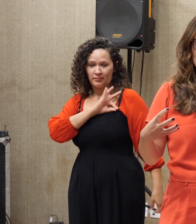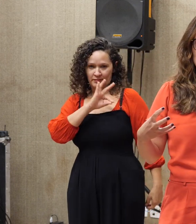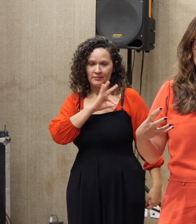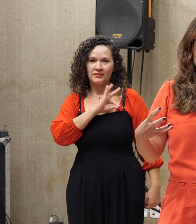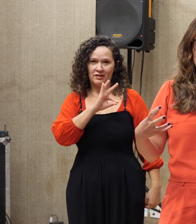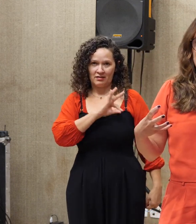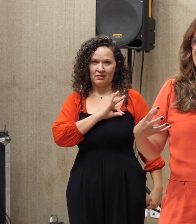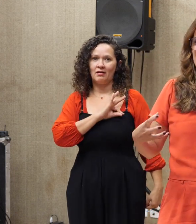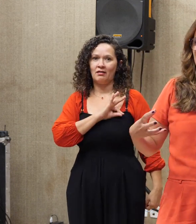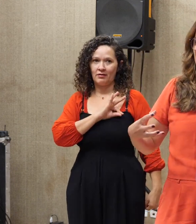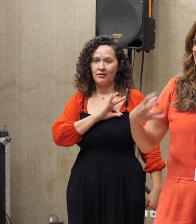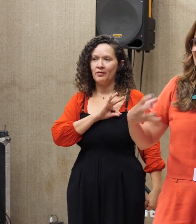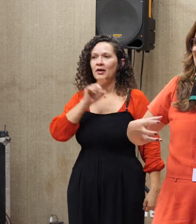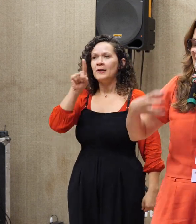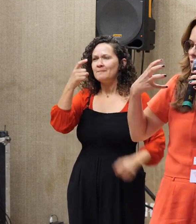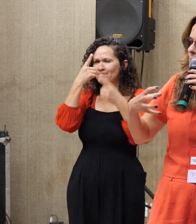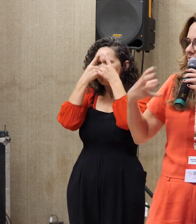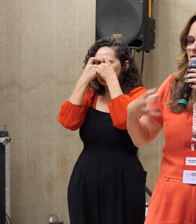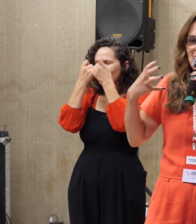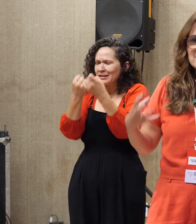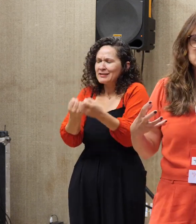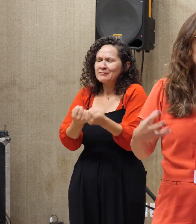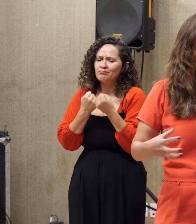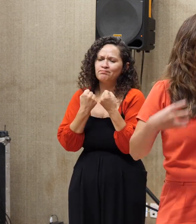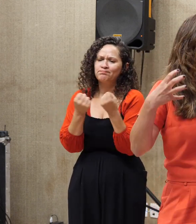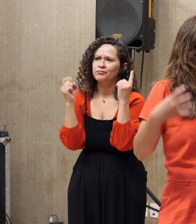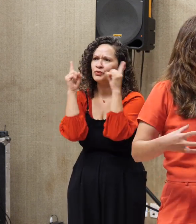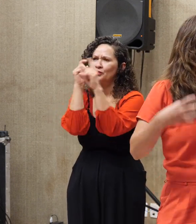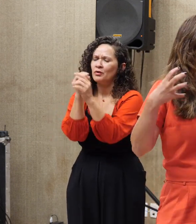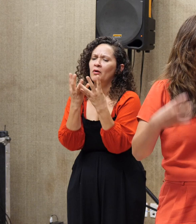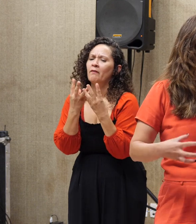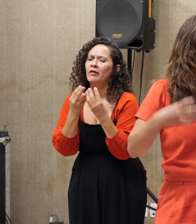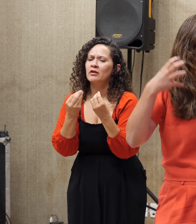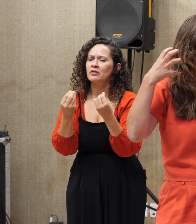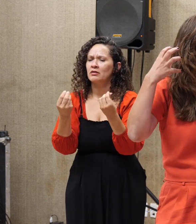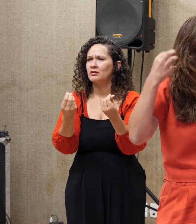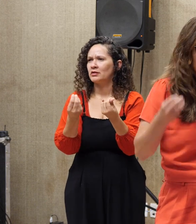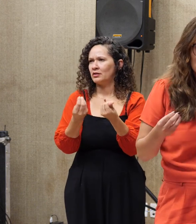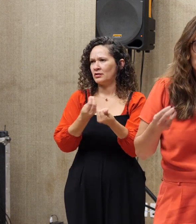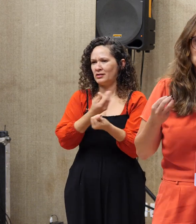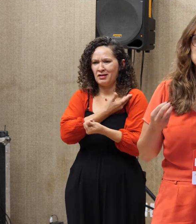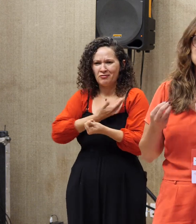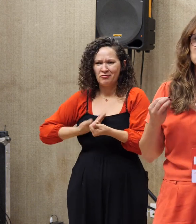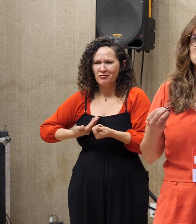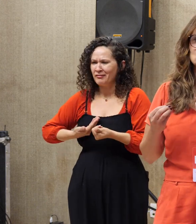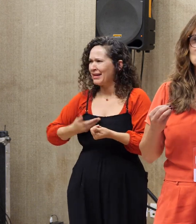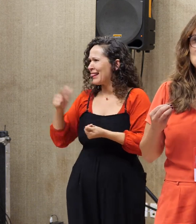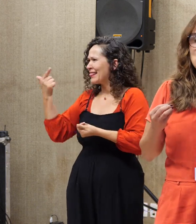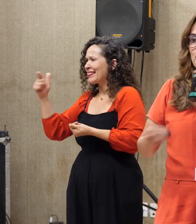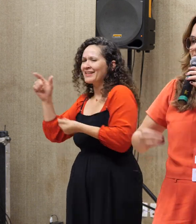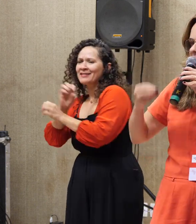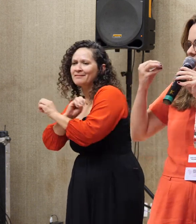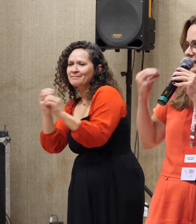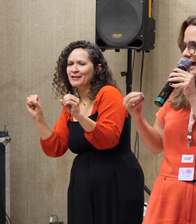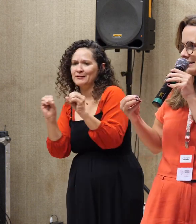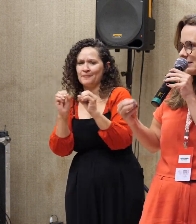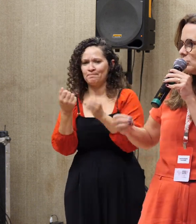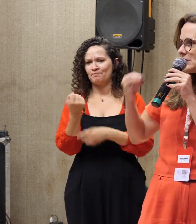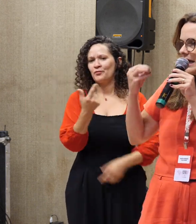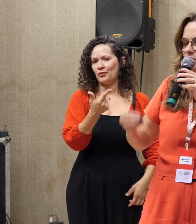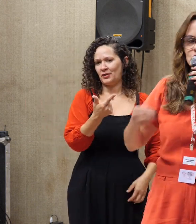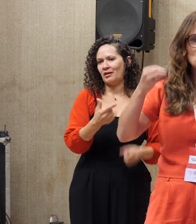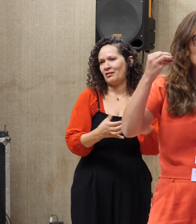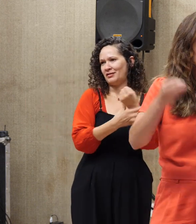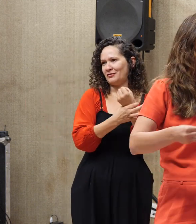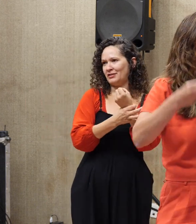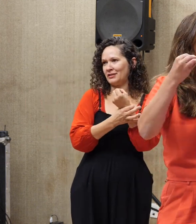policial, ela é tão perversa que ela fragiliza o Estado como nada fragiliza tanto. Porque ela esgaça